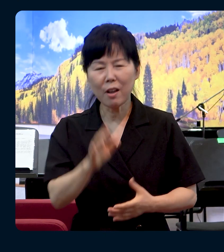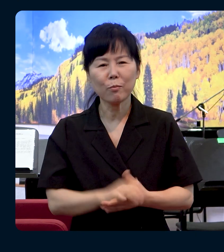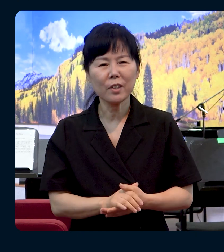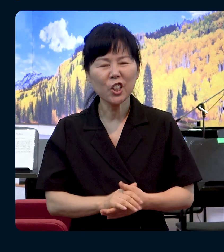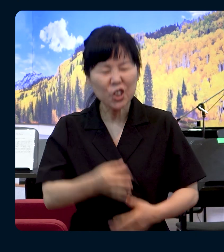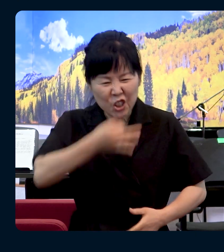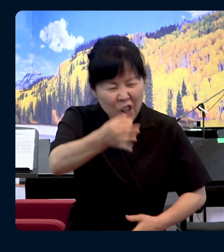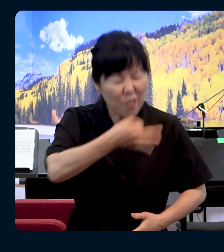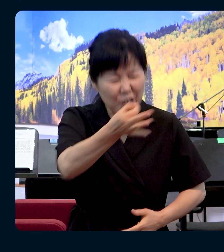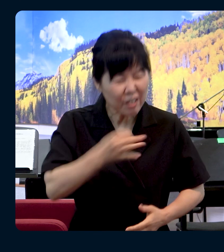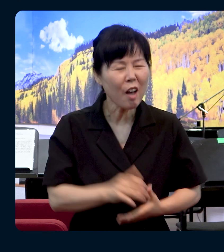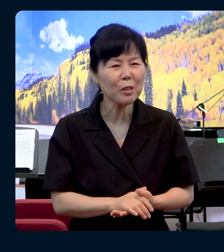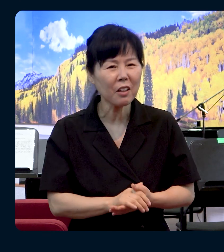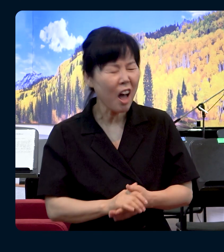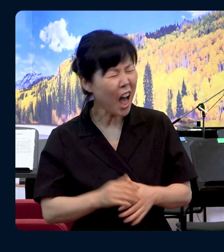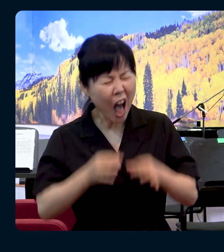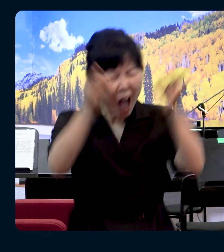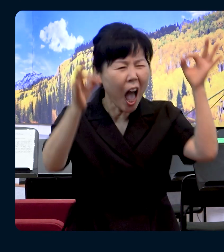돼요.